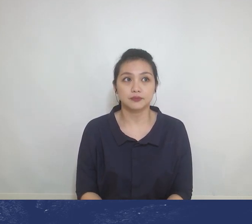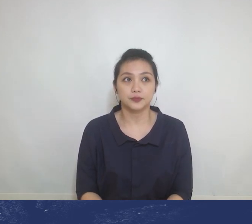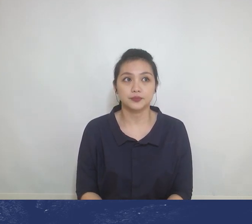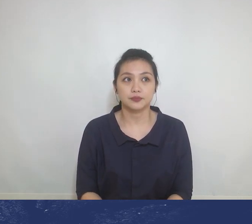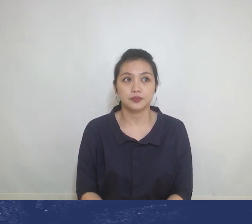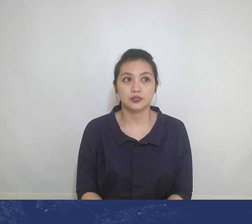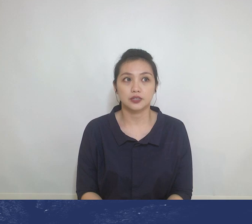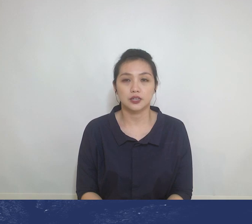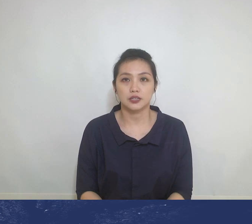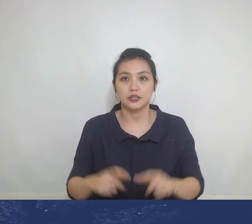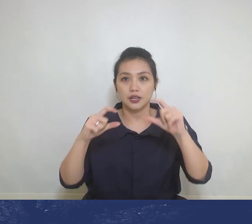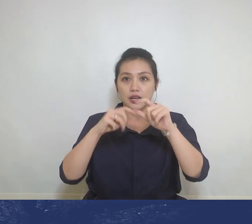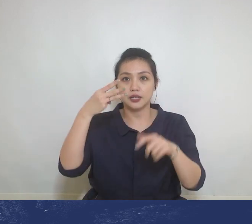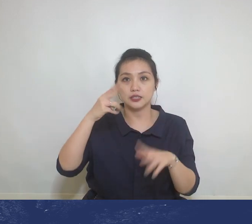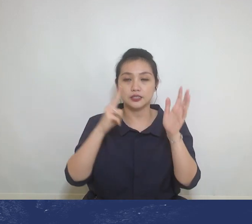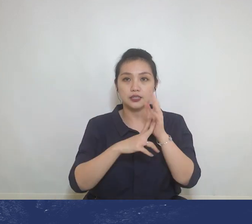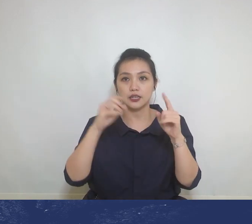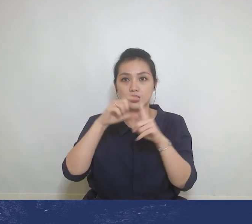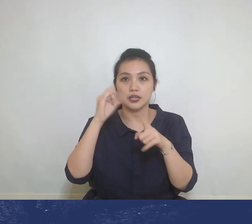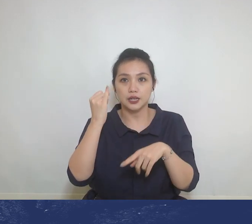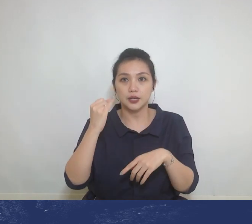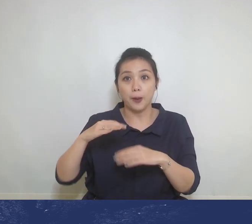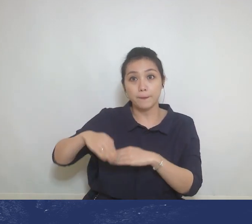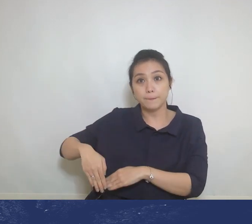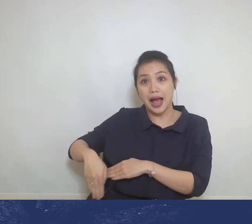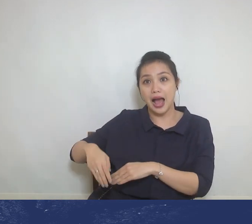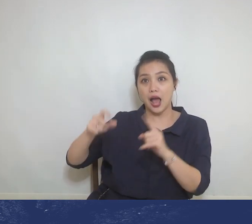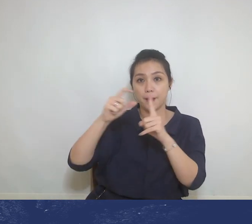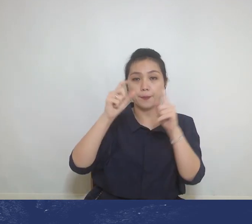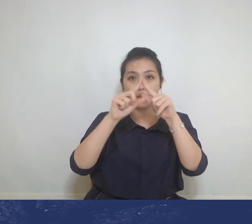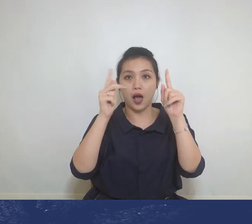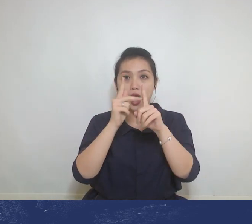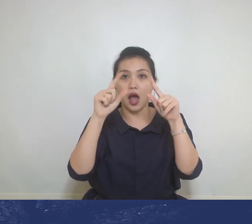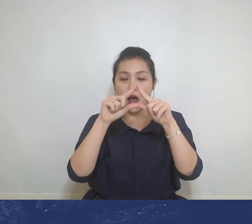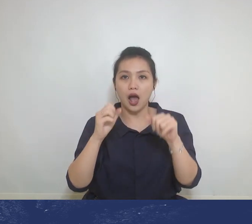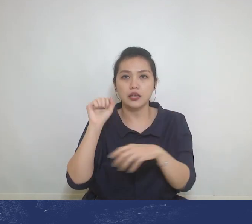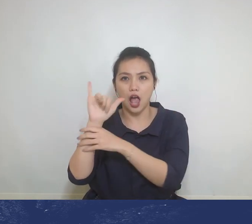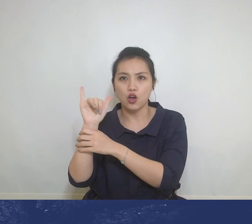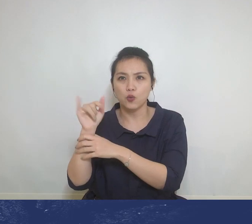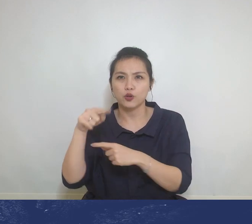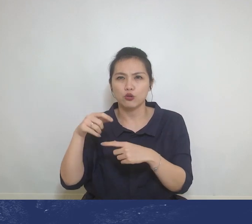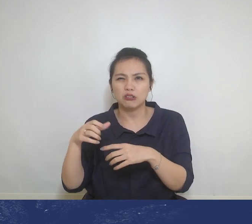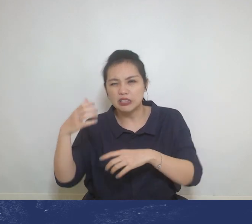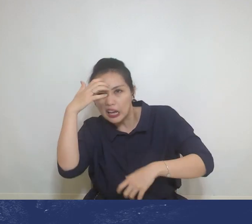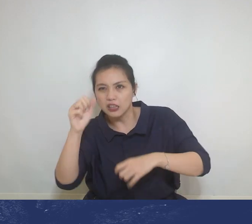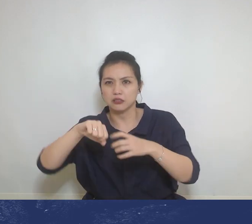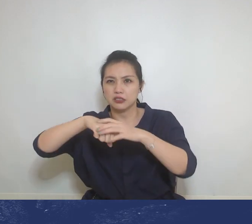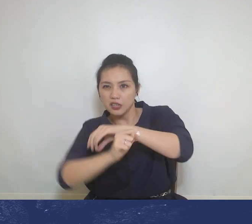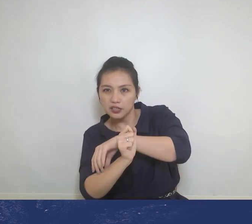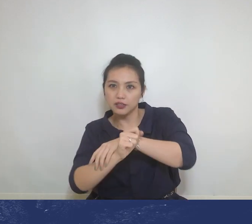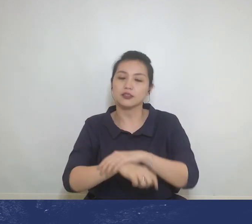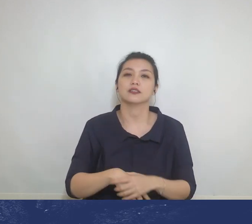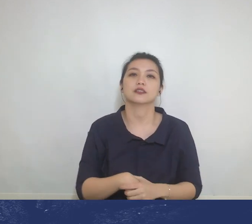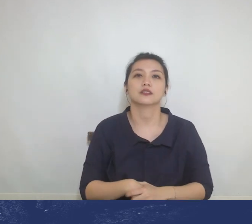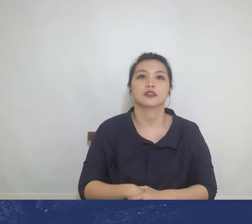orang itu. Sendi paha Pak Yakub itu dibuat terplecok. Kalau kita baca, kita melihat Yakub itu sebagai